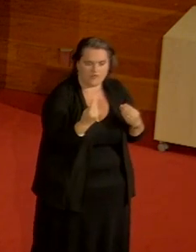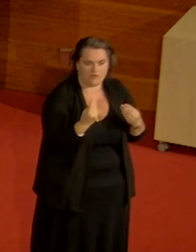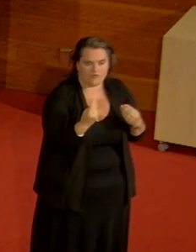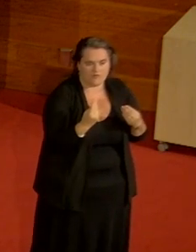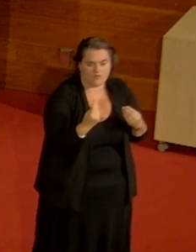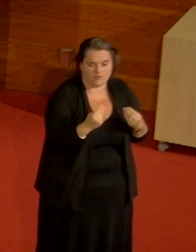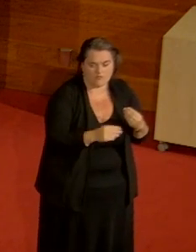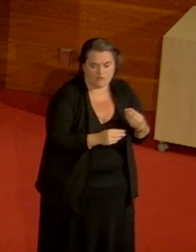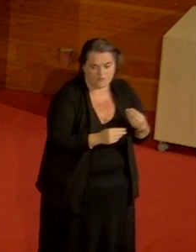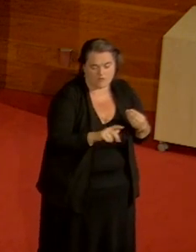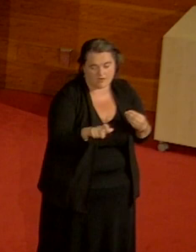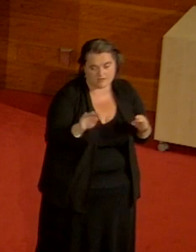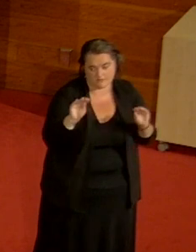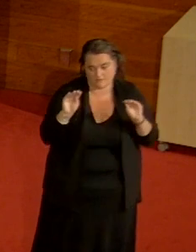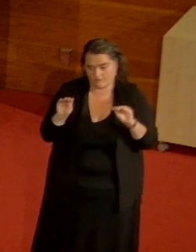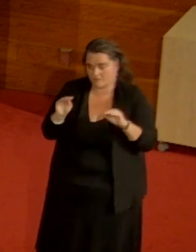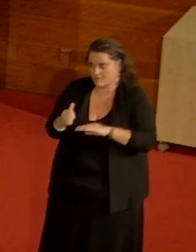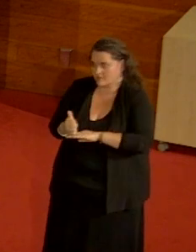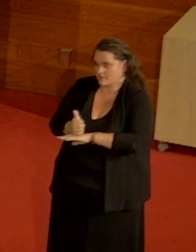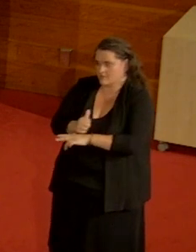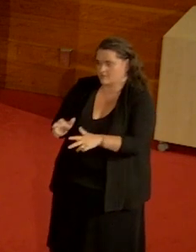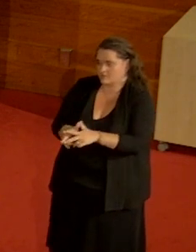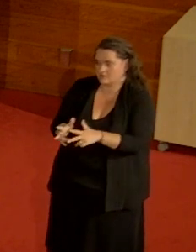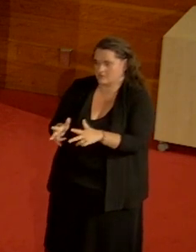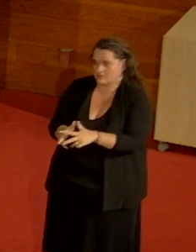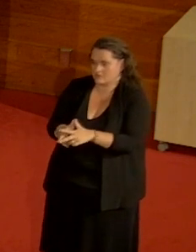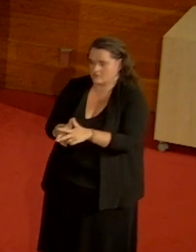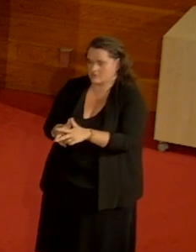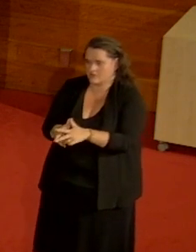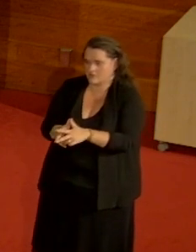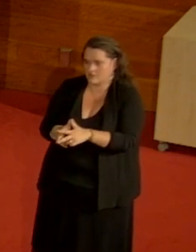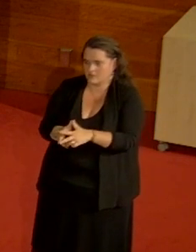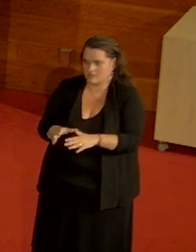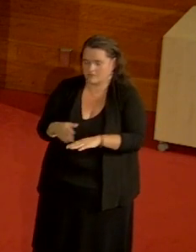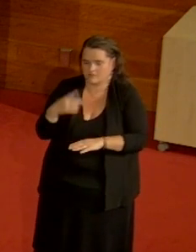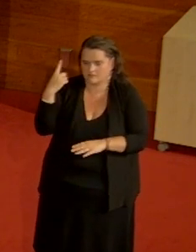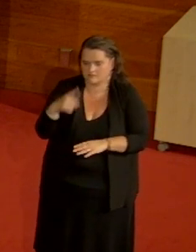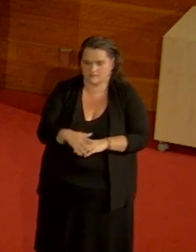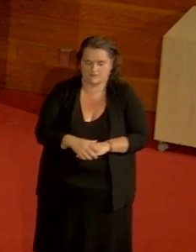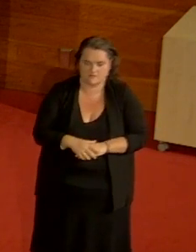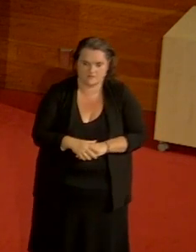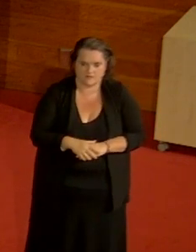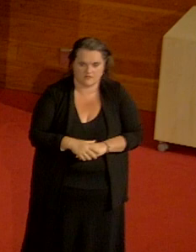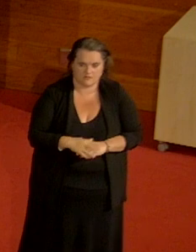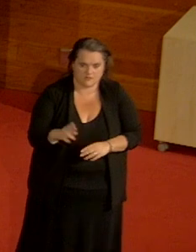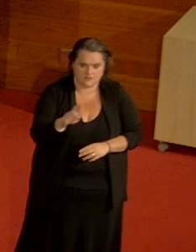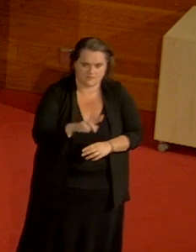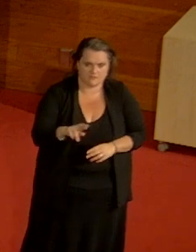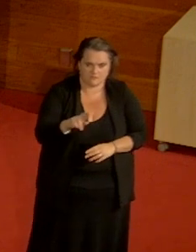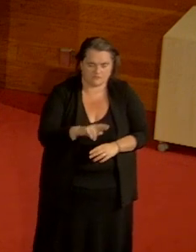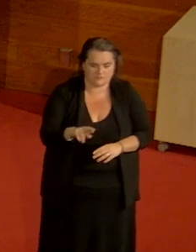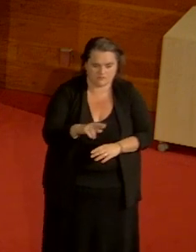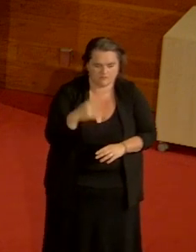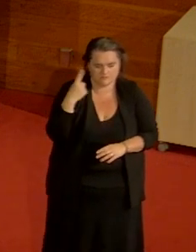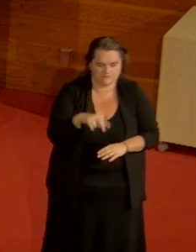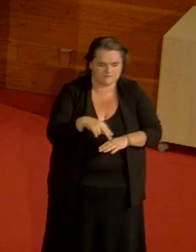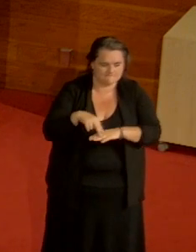formar personas ciudadanos y sociedades que sepan posicionarse ante estas dinámicas de bucle Y ante